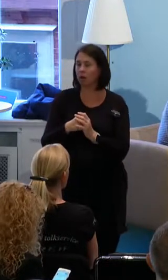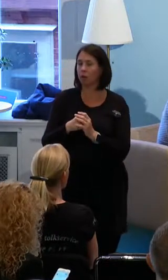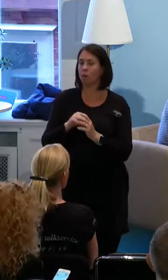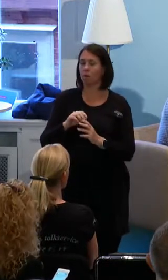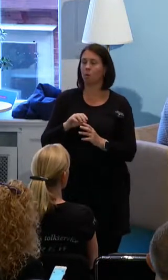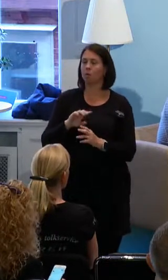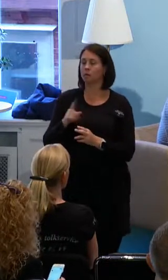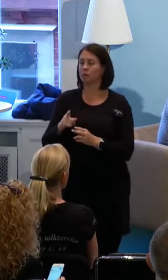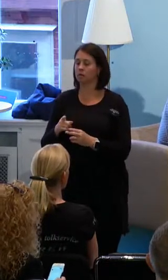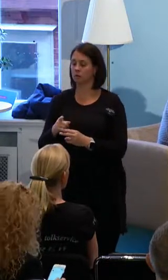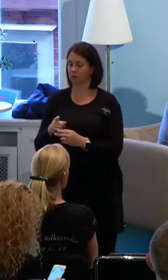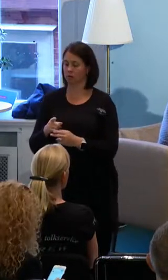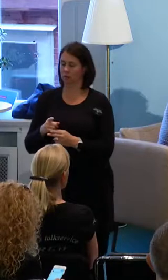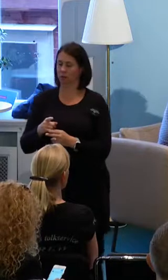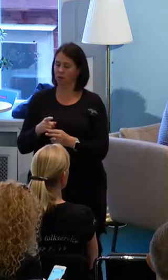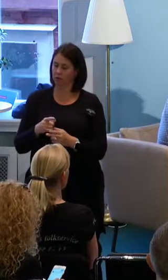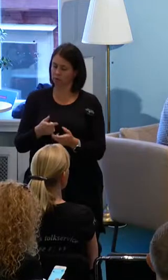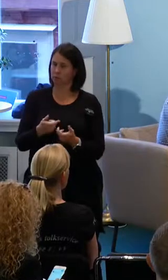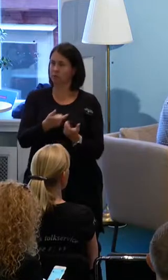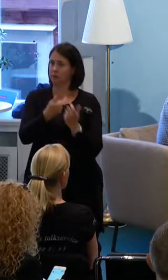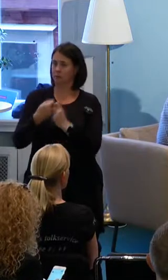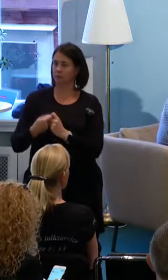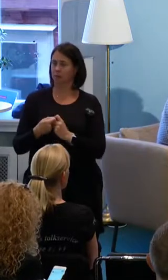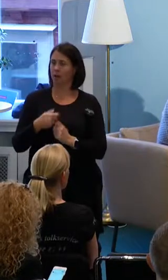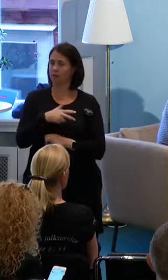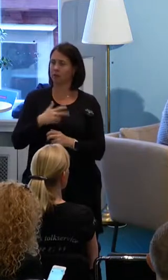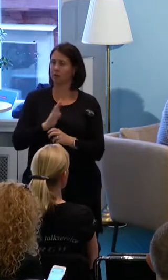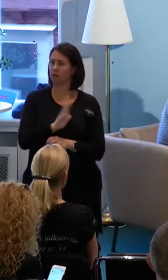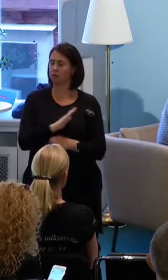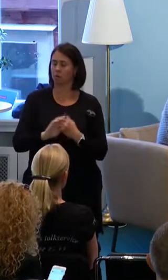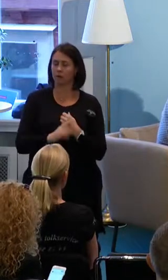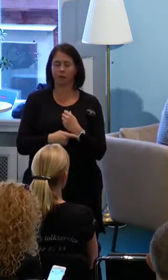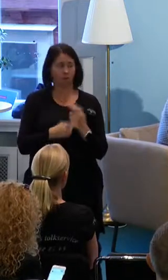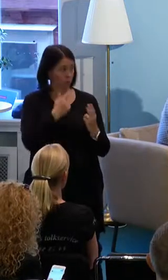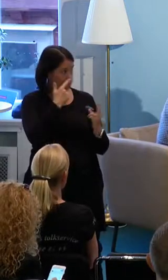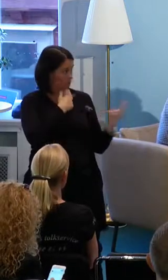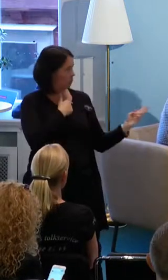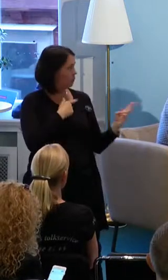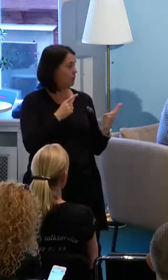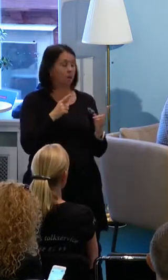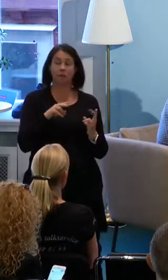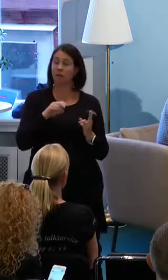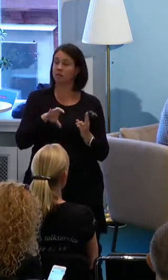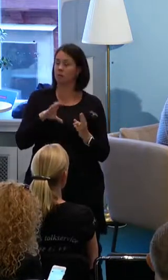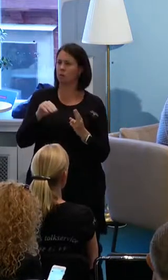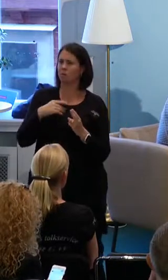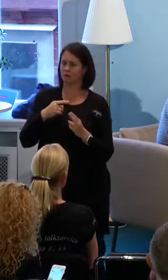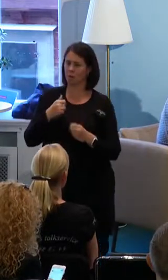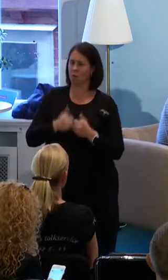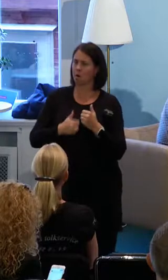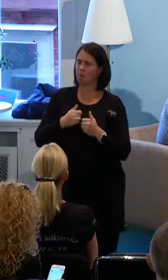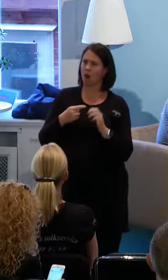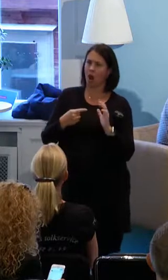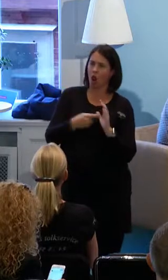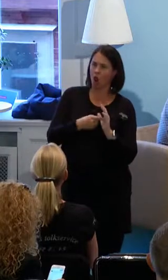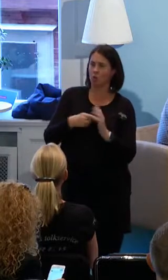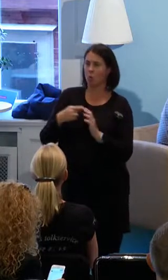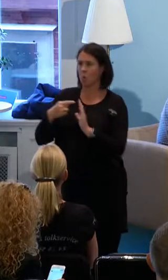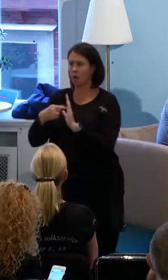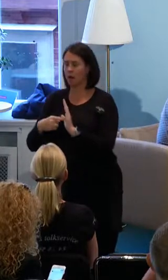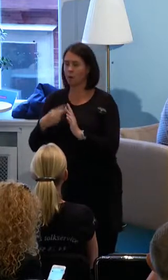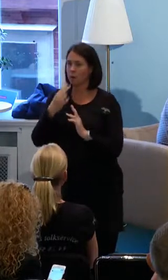Ja, vad tror du? Är det en bra idé, Nils? Nej, men jag tror ju på att man ska konkurrera med de här lagarna och reglerna och se vilka som funkar bäst. Man